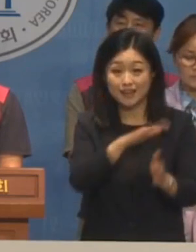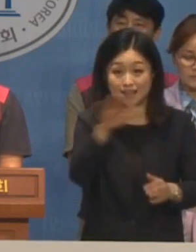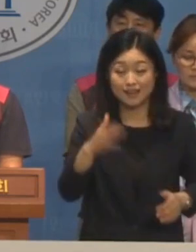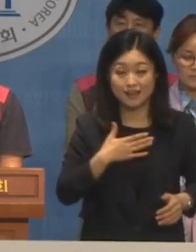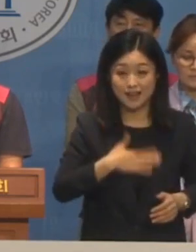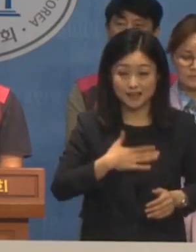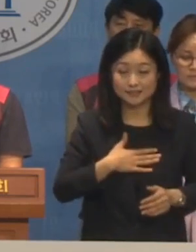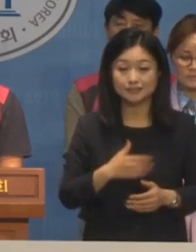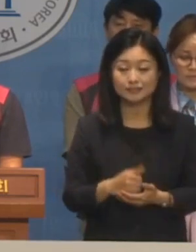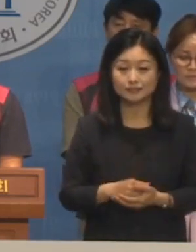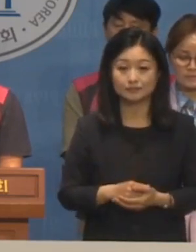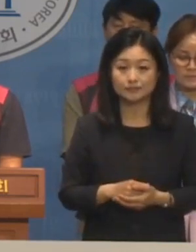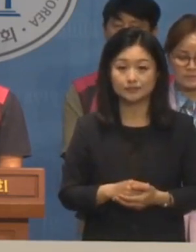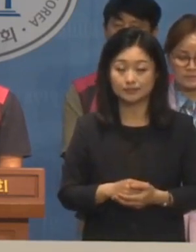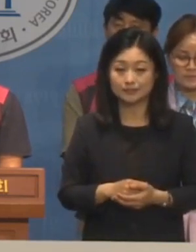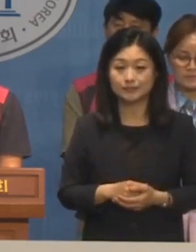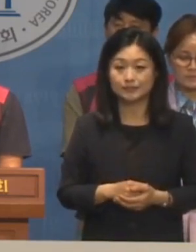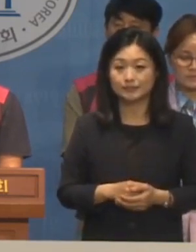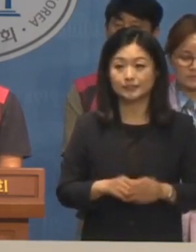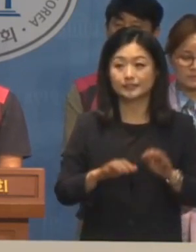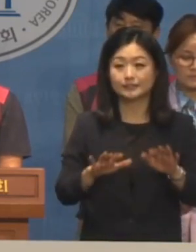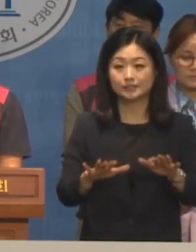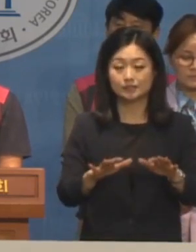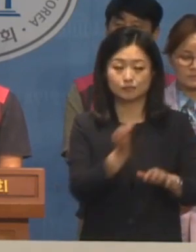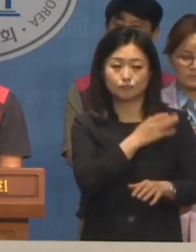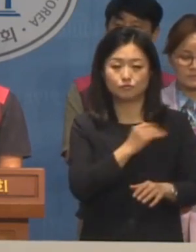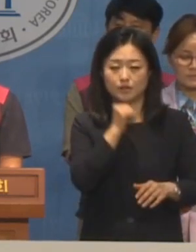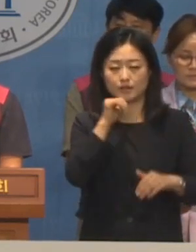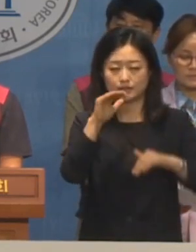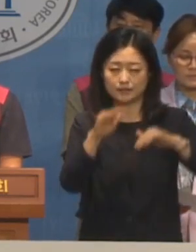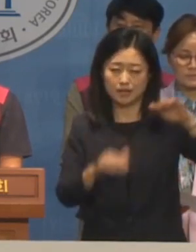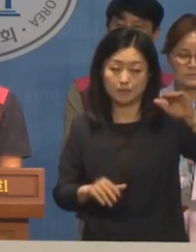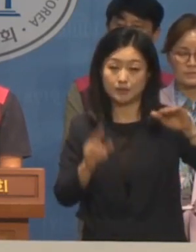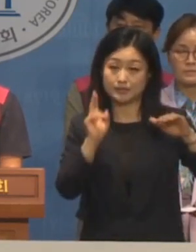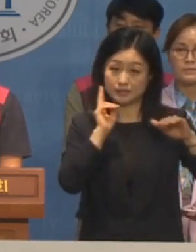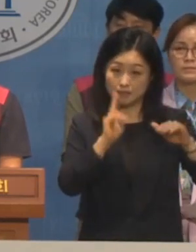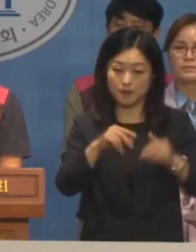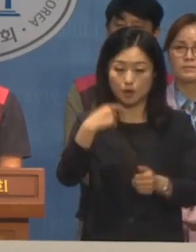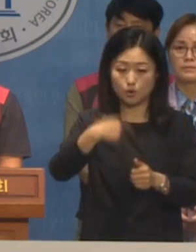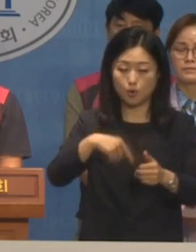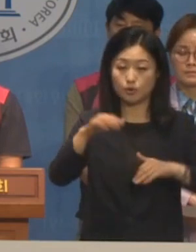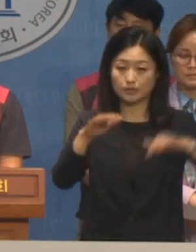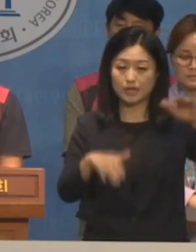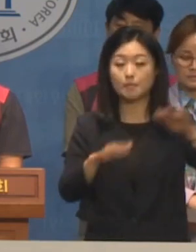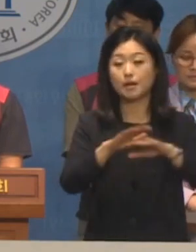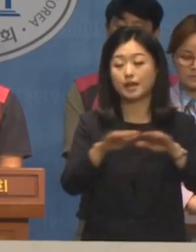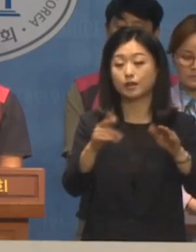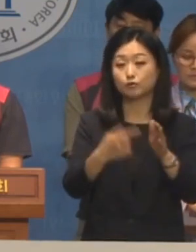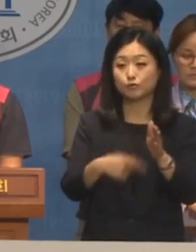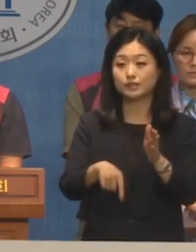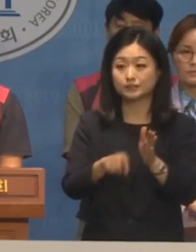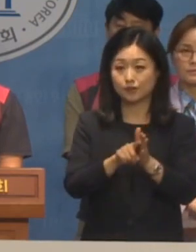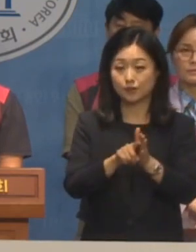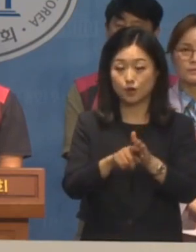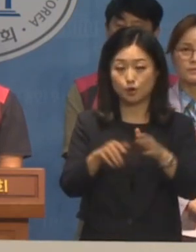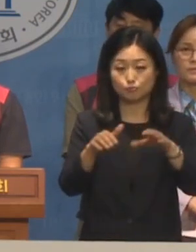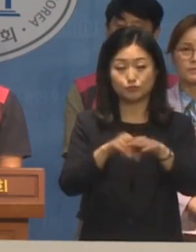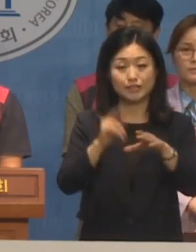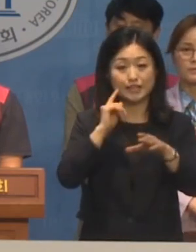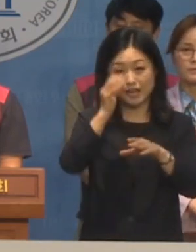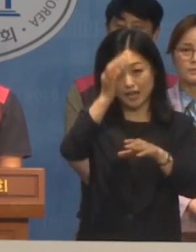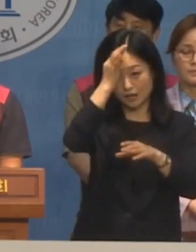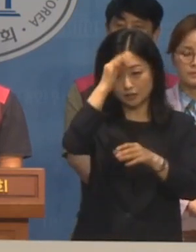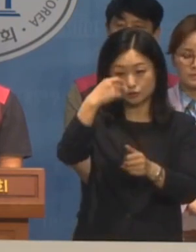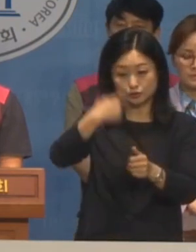격차, 자산 격차가 가장 심각한 시대입니다. 교육 격차 해소를 위해 문화예술 교육